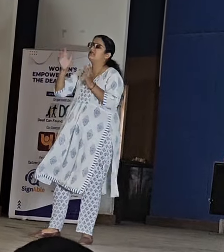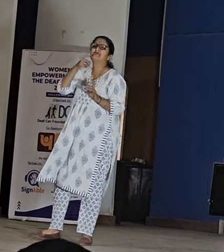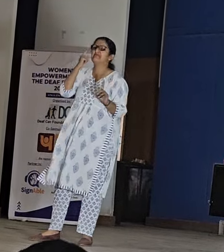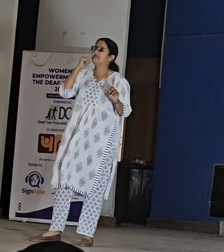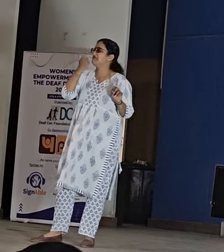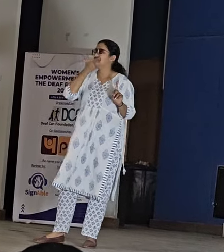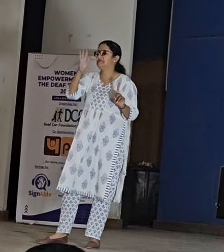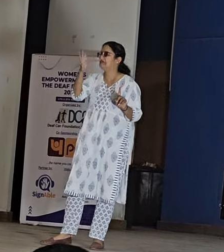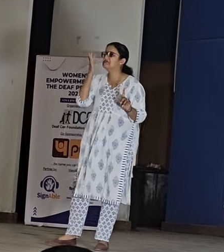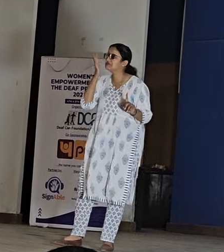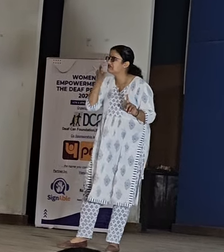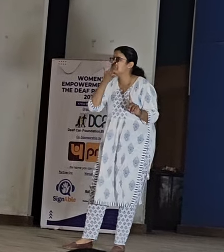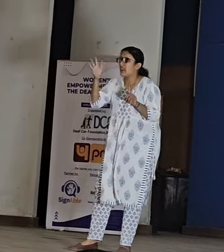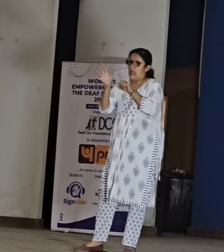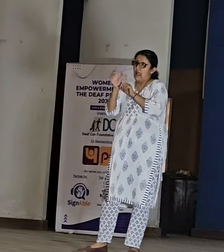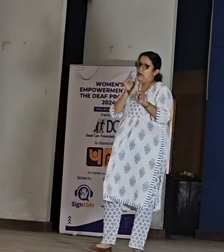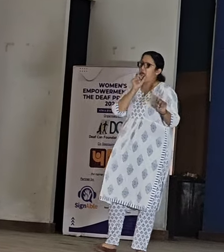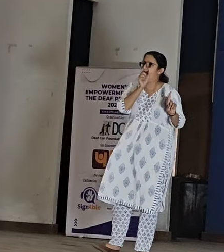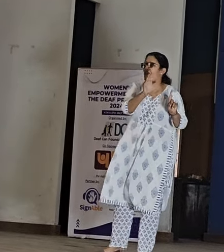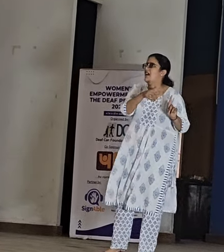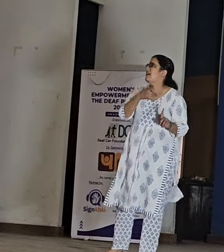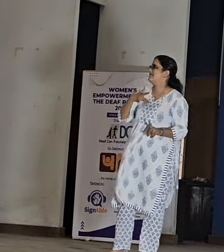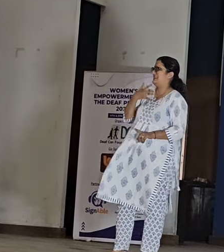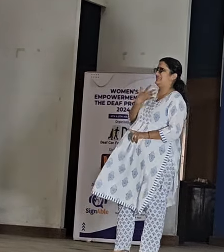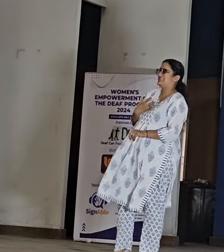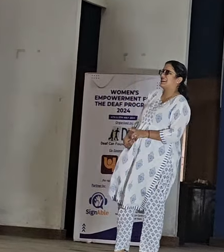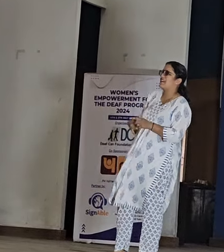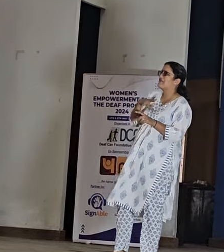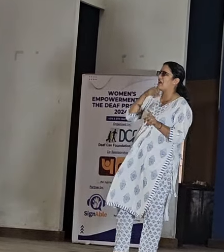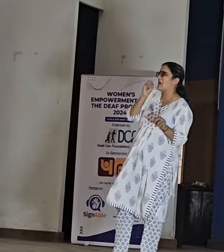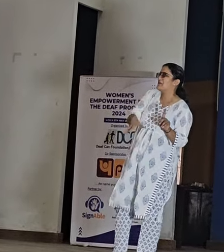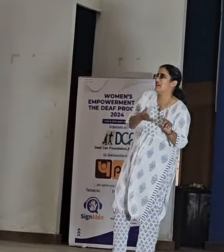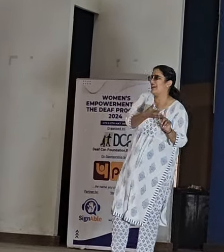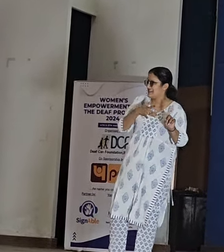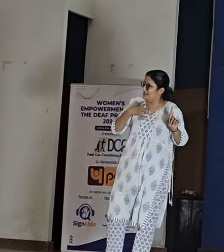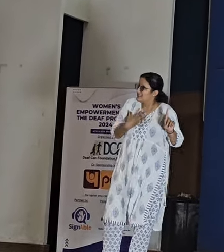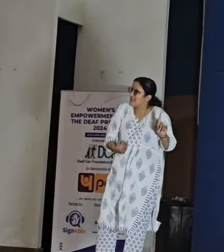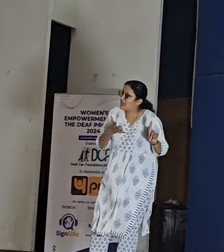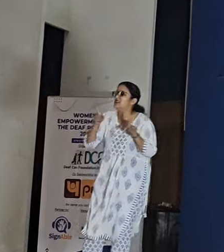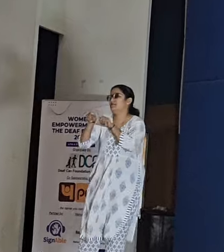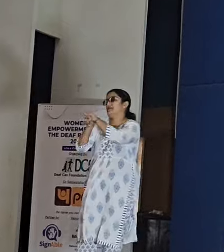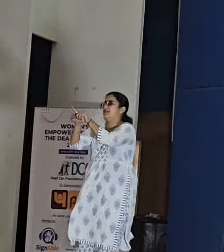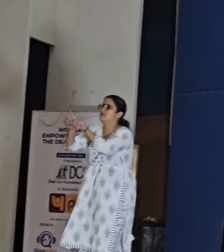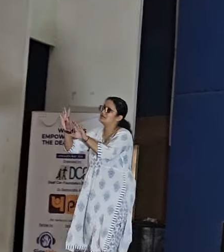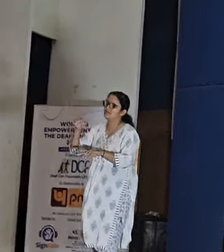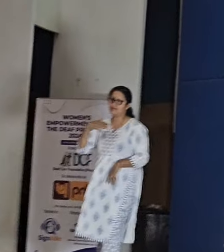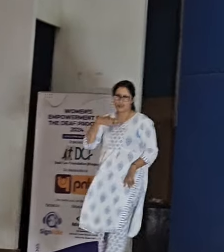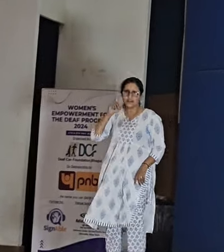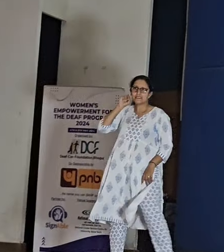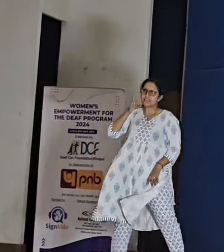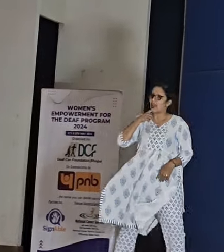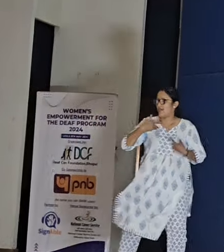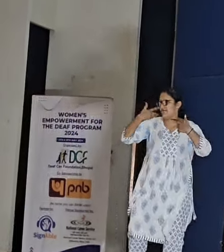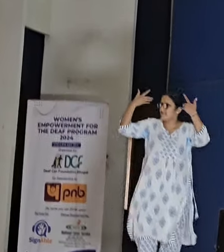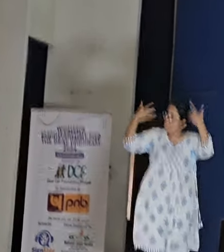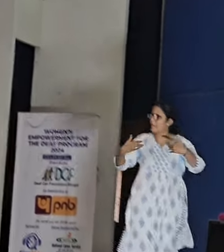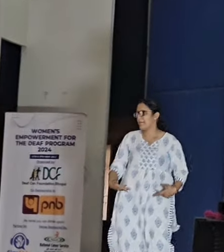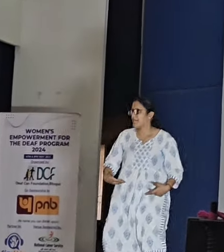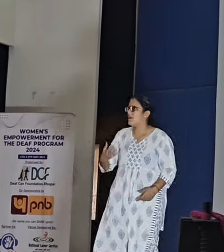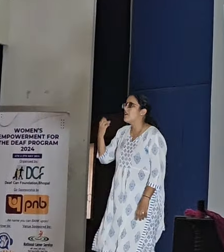इसका साइन अलग है, अमेरिकन साइन लैंग्वेज का इसका साइन अलग है, या हम मेरा सिर्फ यही कहते हैं कि हम डेफ अशर्स को